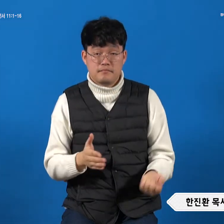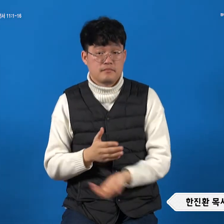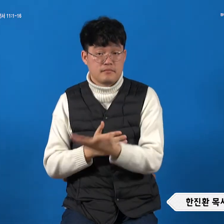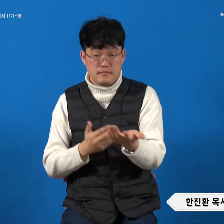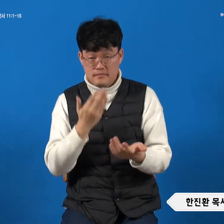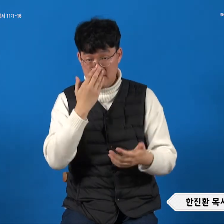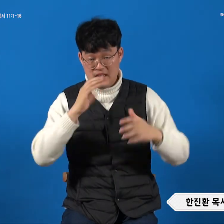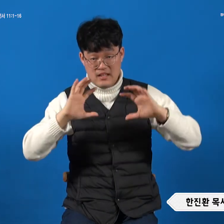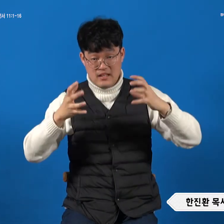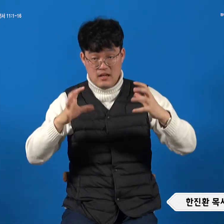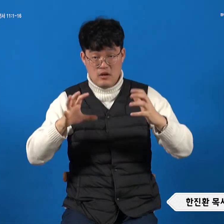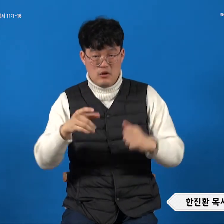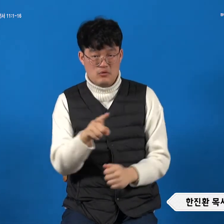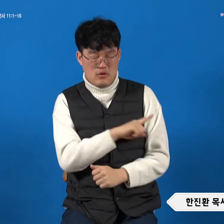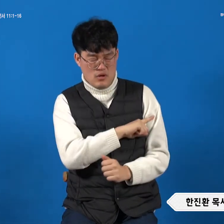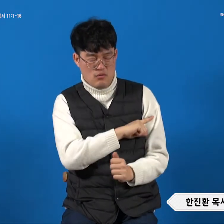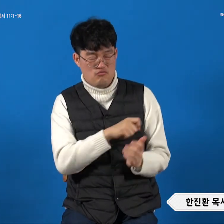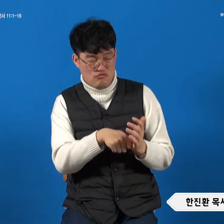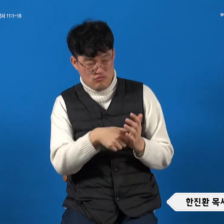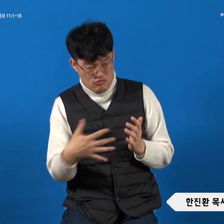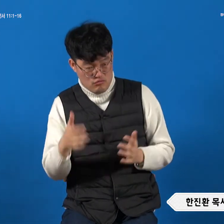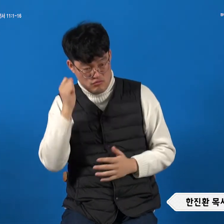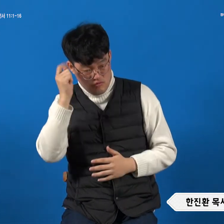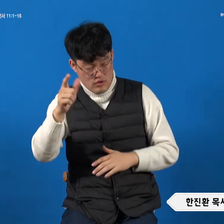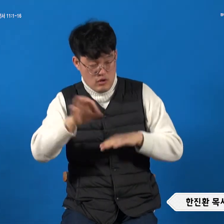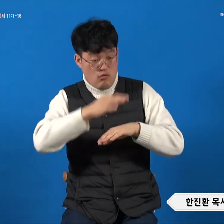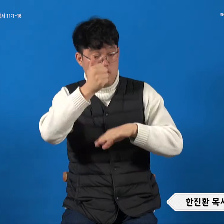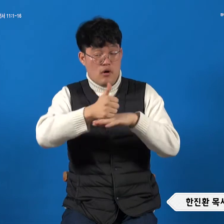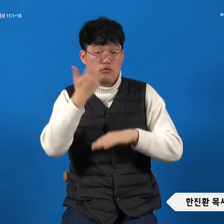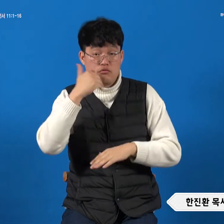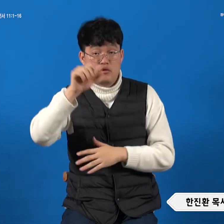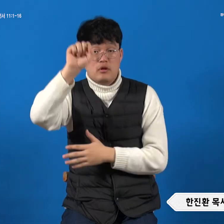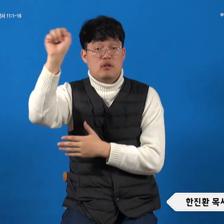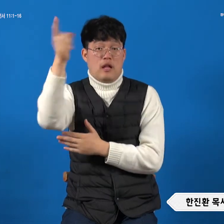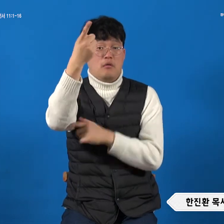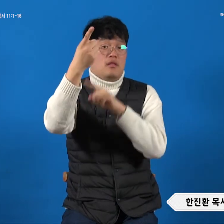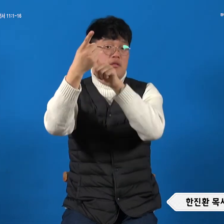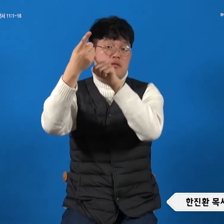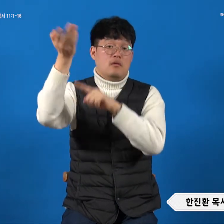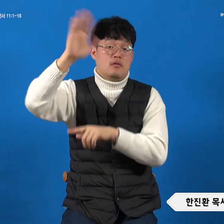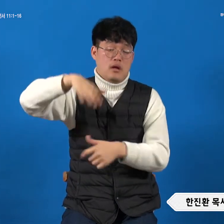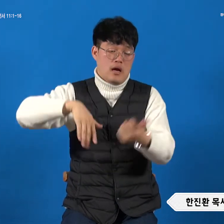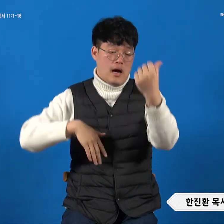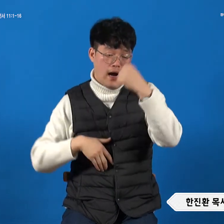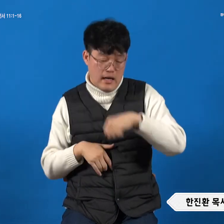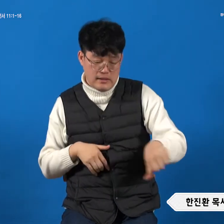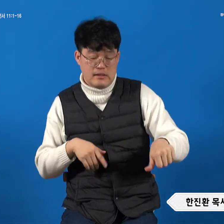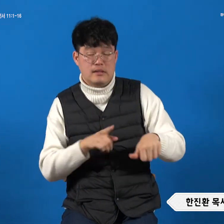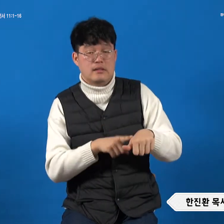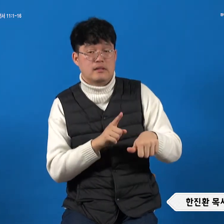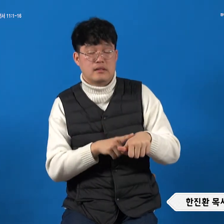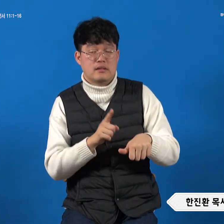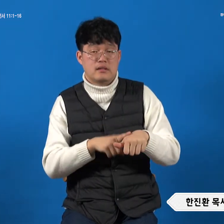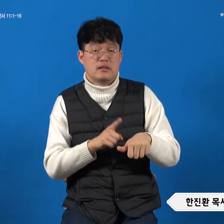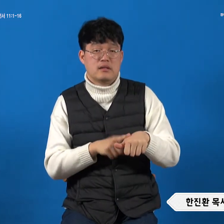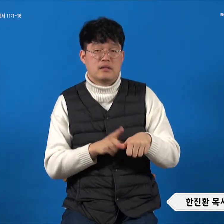이스라엘 최고의 성군으로 꼽히는 다윗이지만은 다윗은 자식 농사에는 실패했습니다.